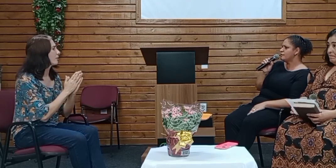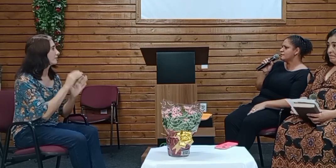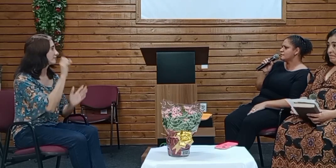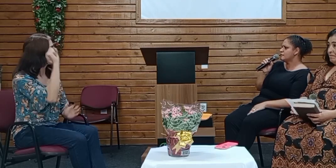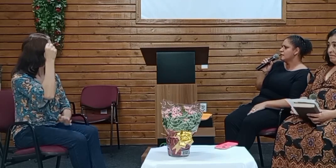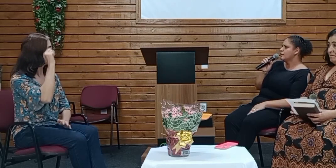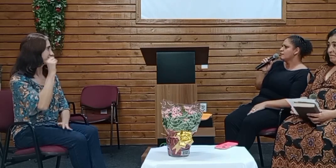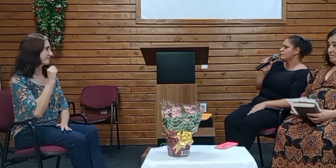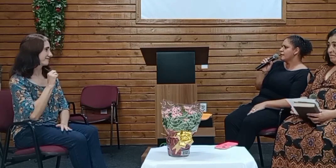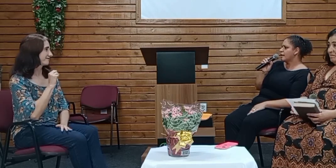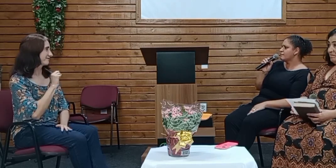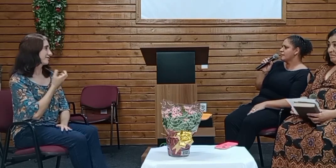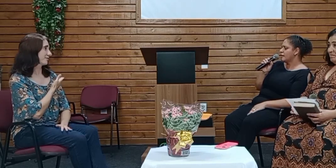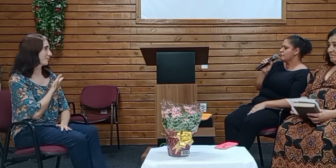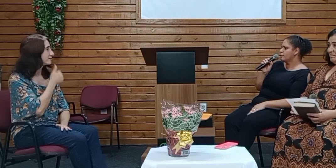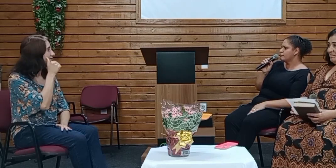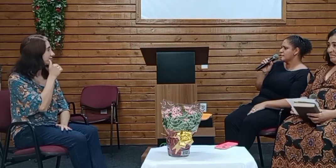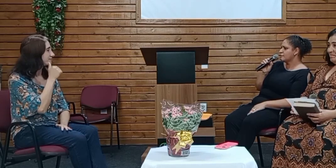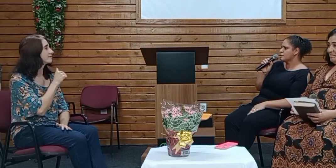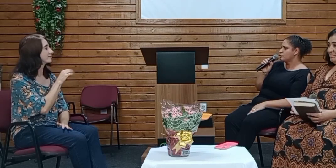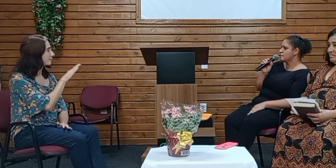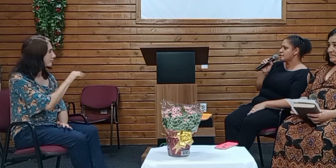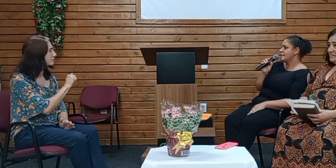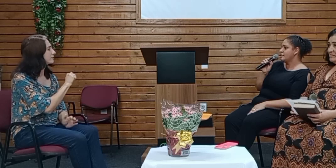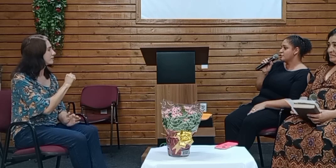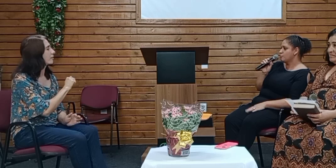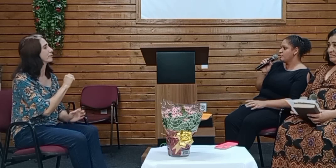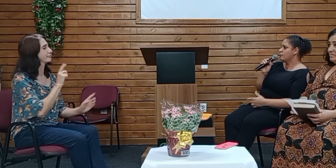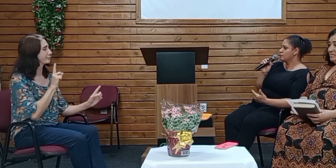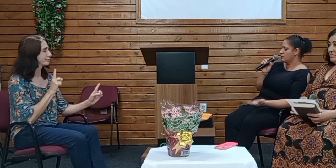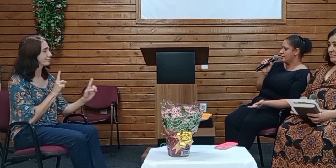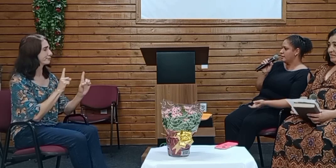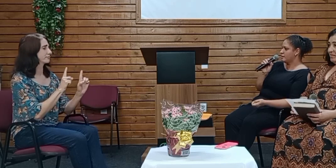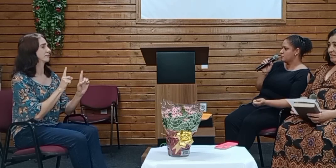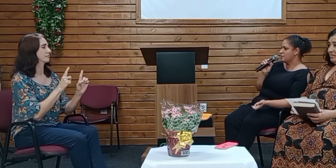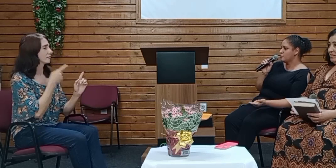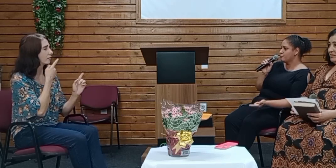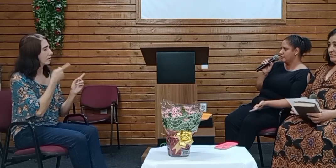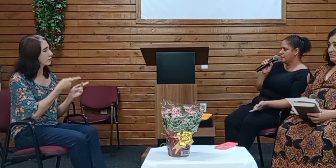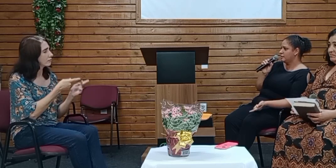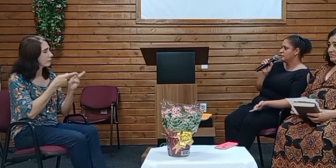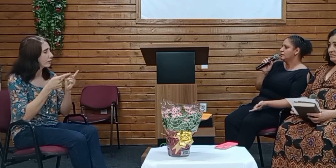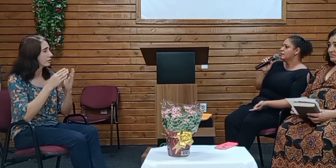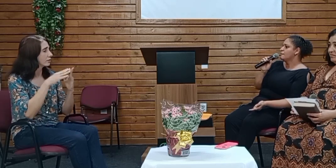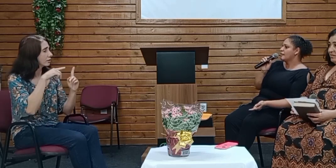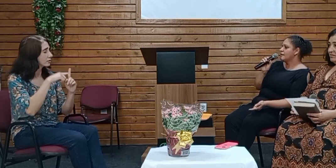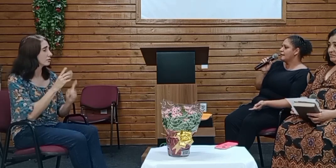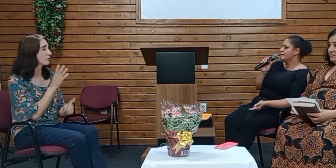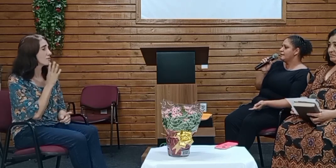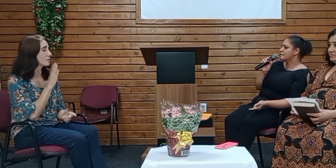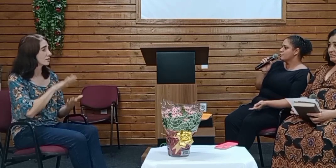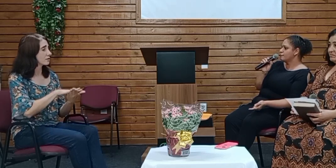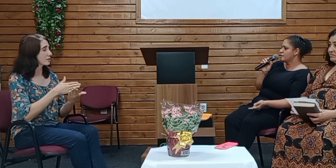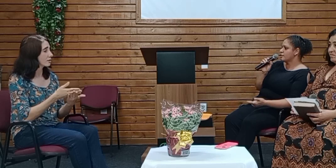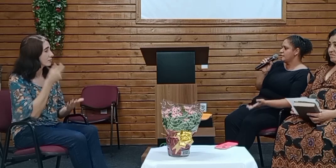viu, ele disse assim, vem cá, eu quero conversar com essa moça. E aí ele chamou a minha outra colega que era surda, a Silvana. E aí